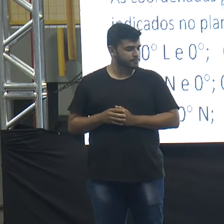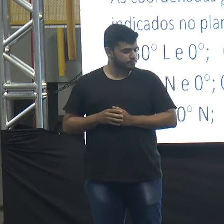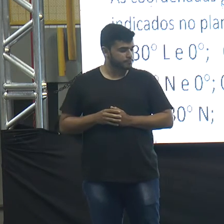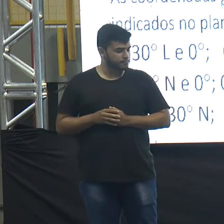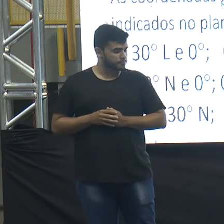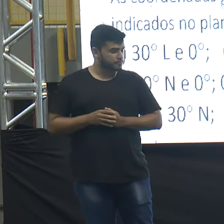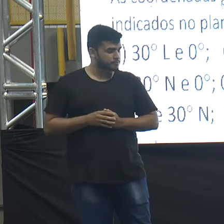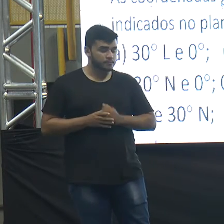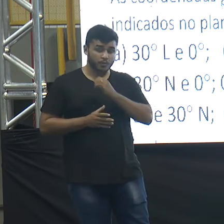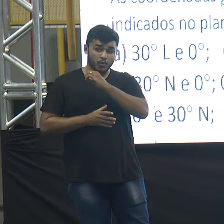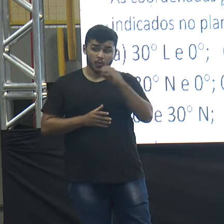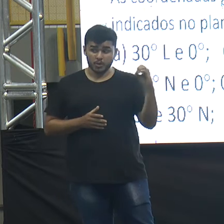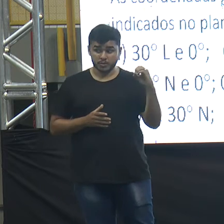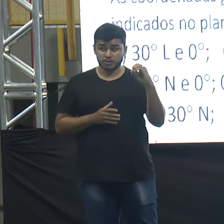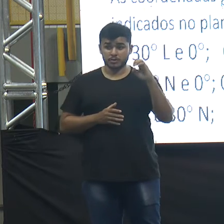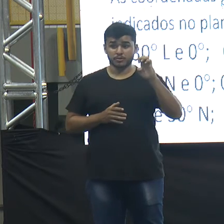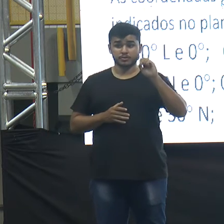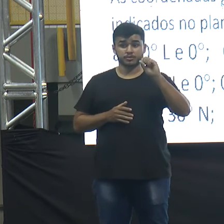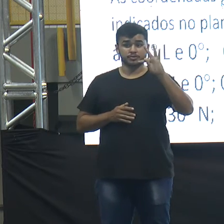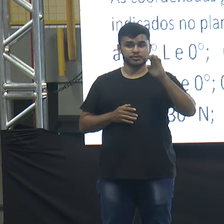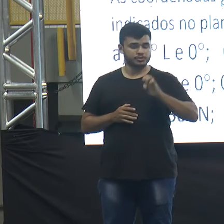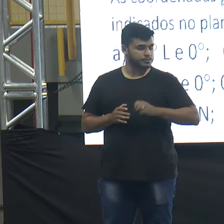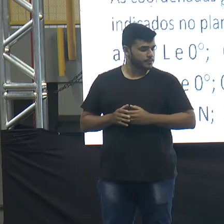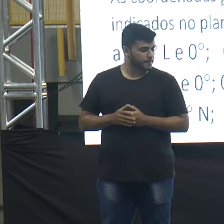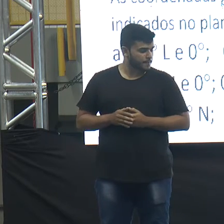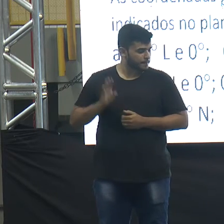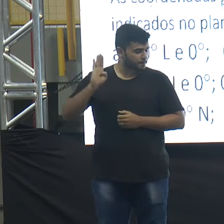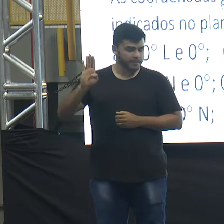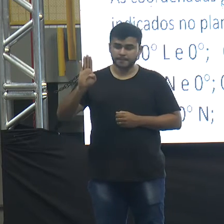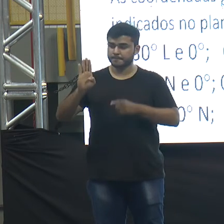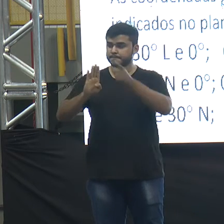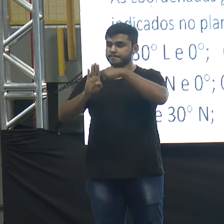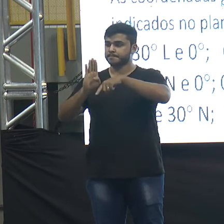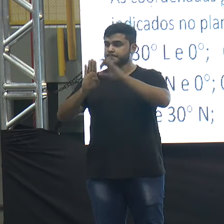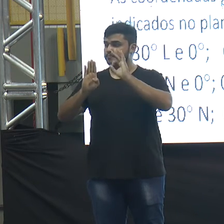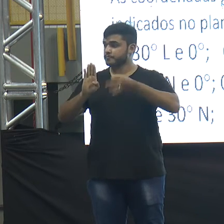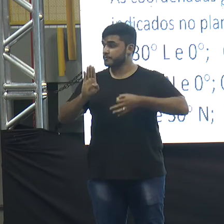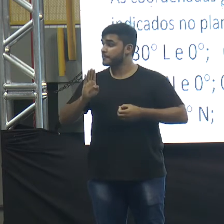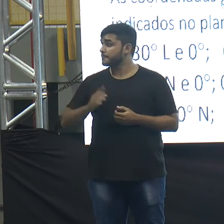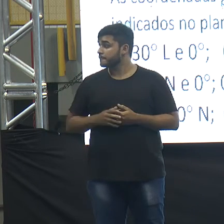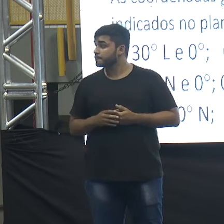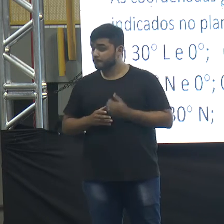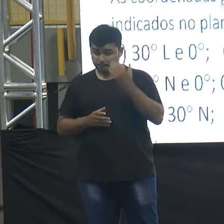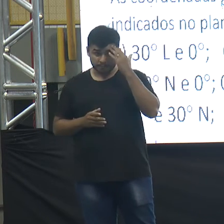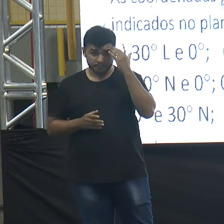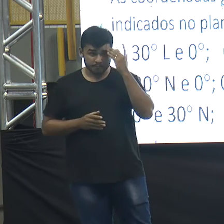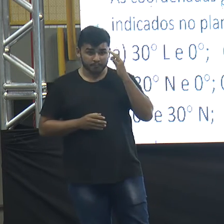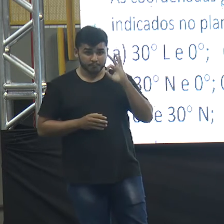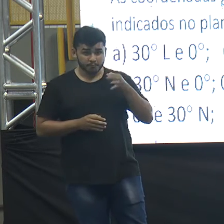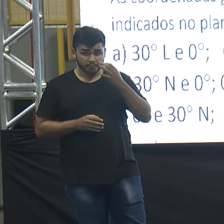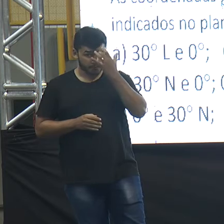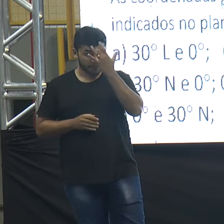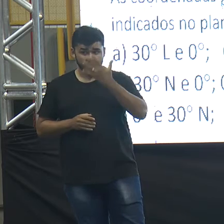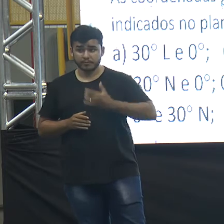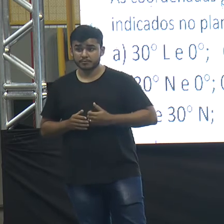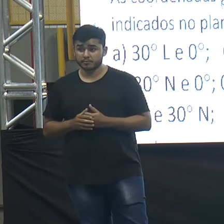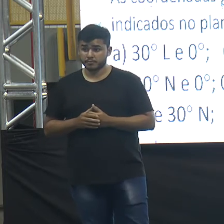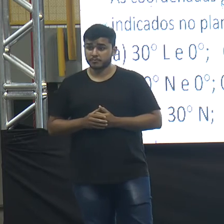oeste. Ok? Qual é a resposta? Letra B de bola. Entendido? Fácil, não tem o que